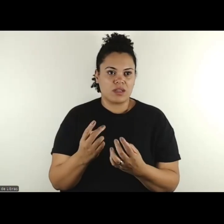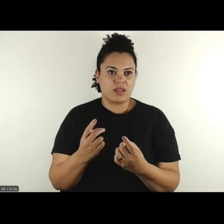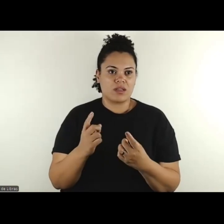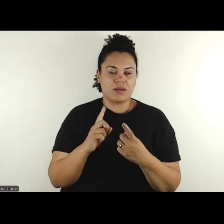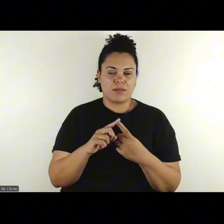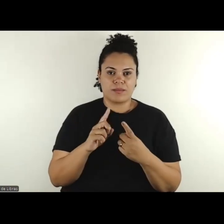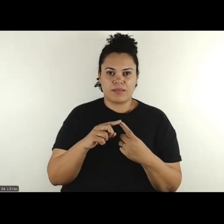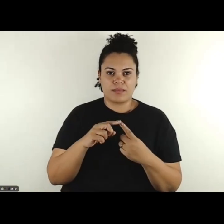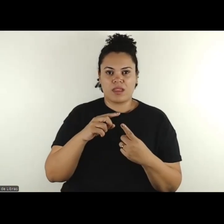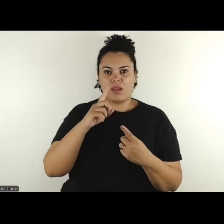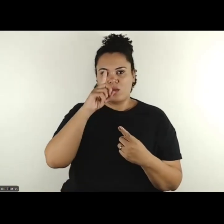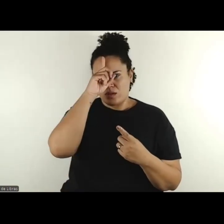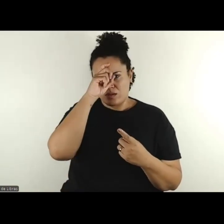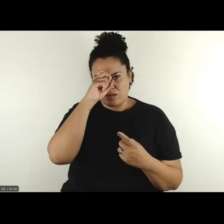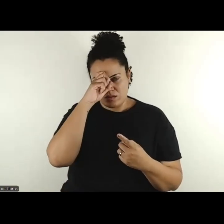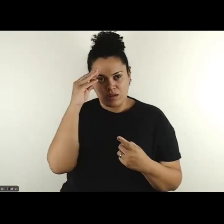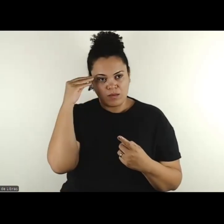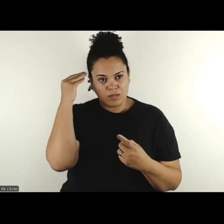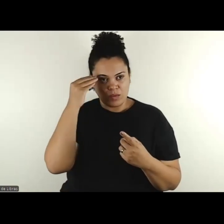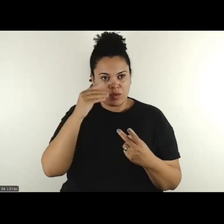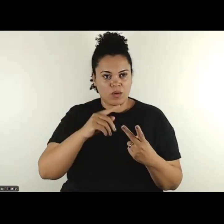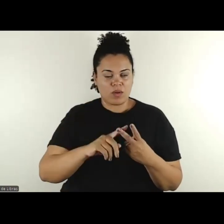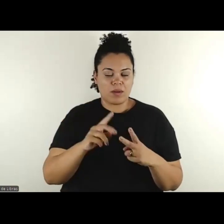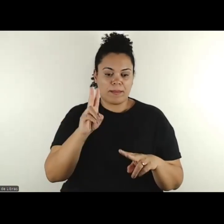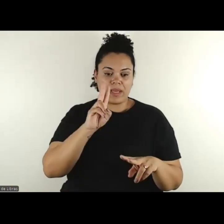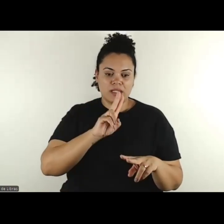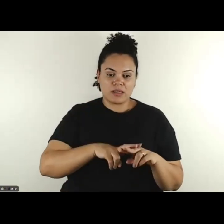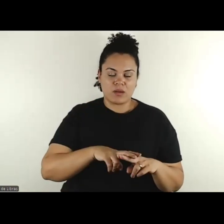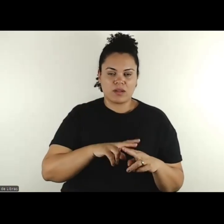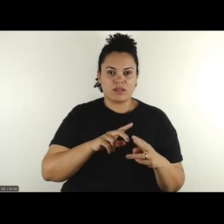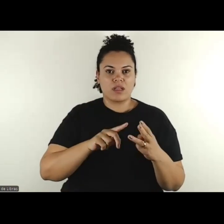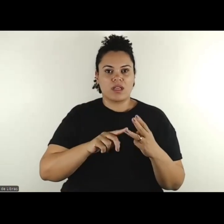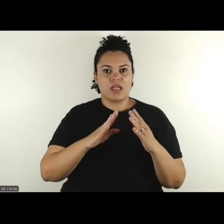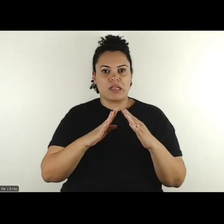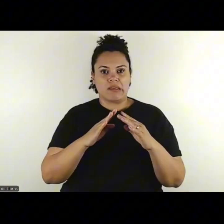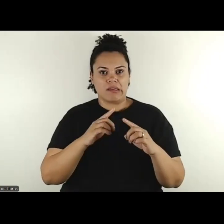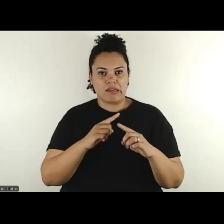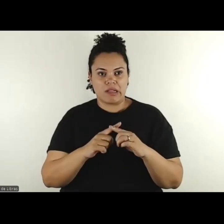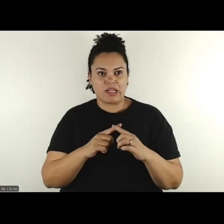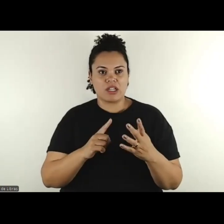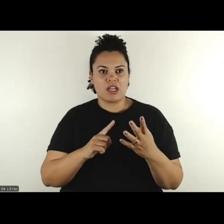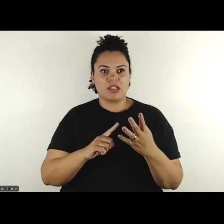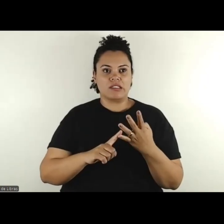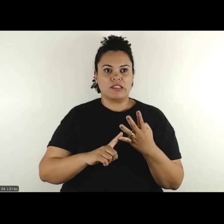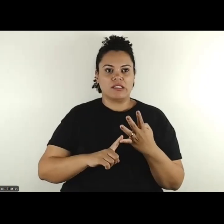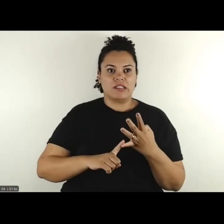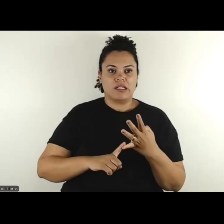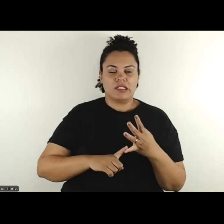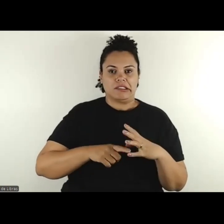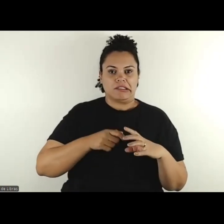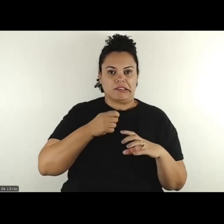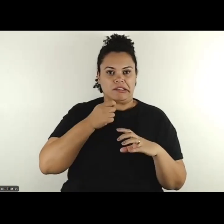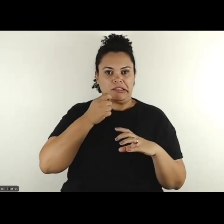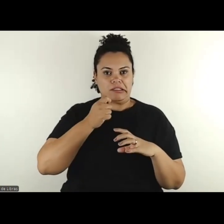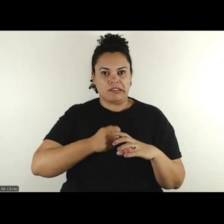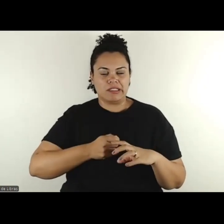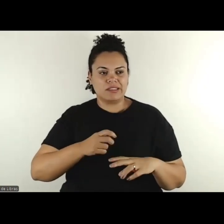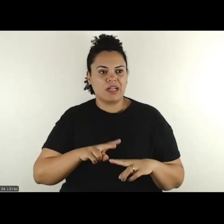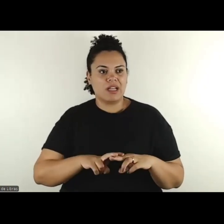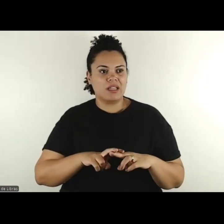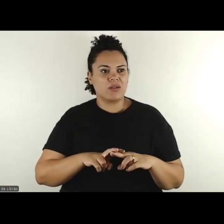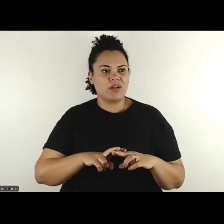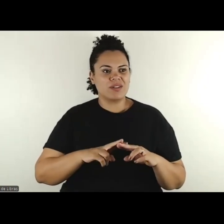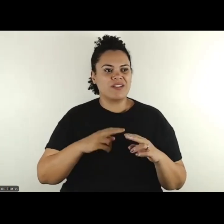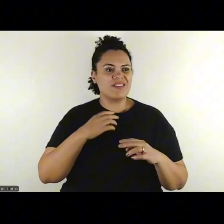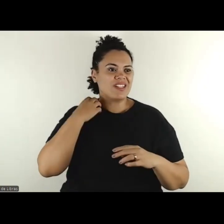manicômios, prisões, igrejas e senzalas, sobretudo por conta da chamada laborterapia, né? Então,